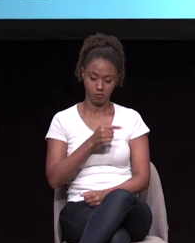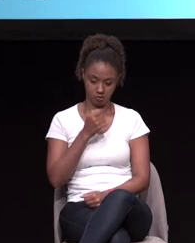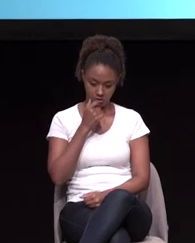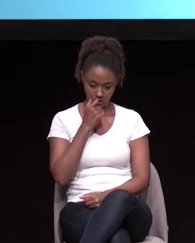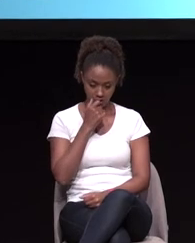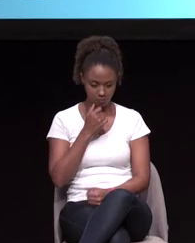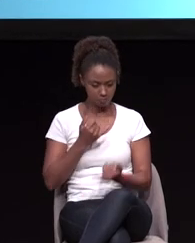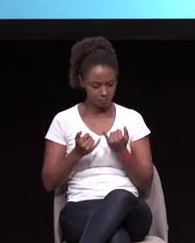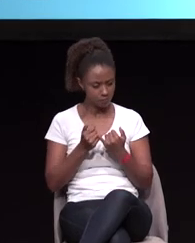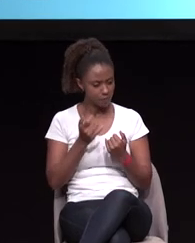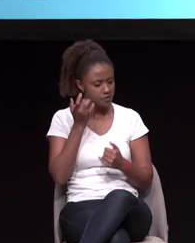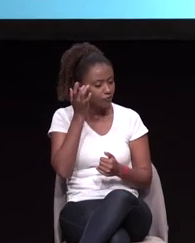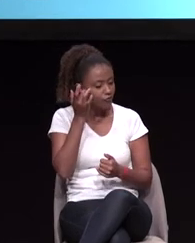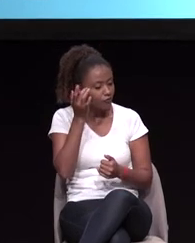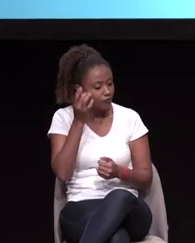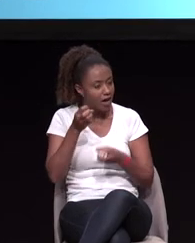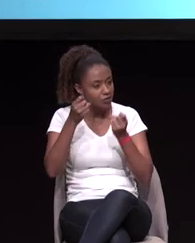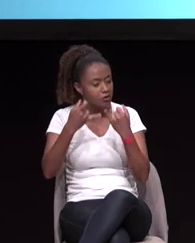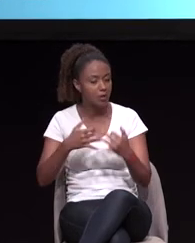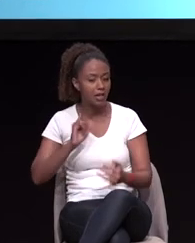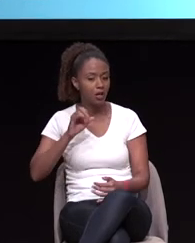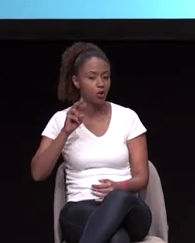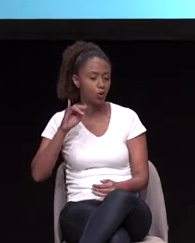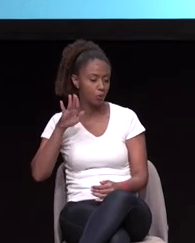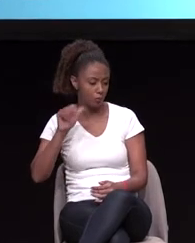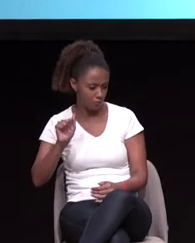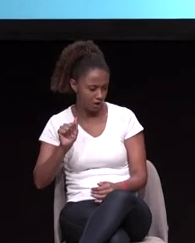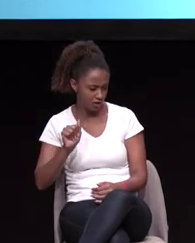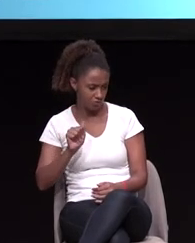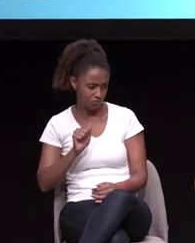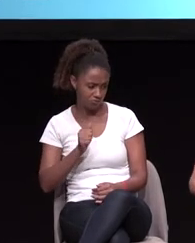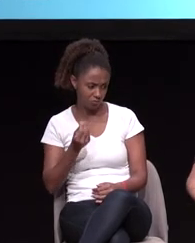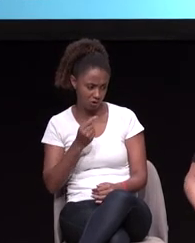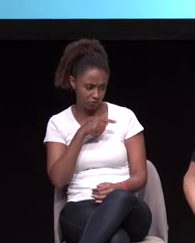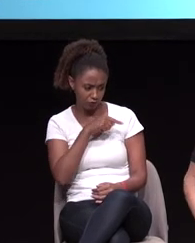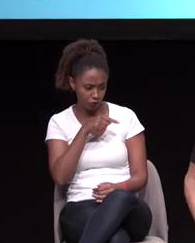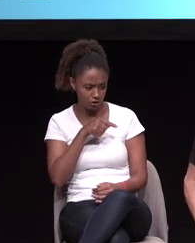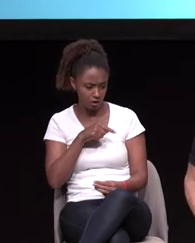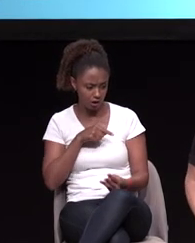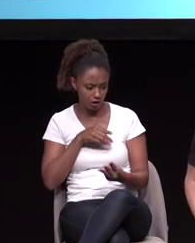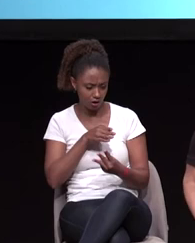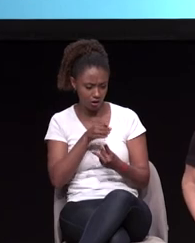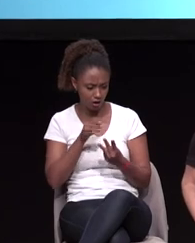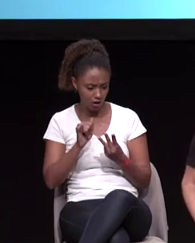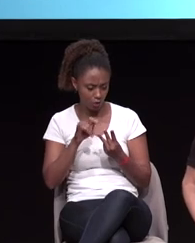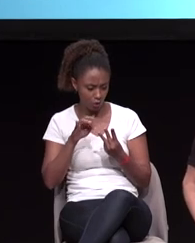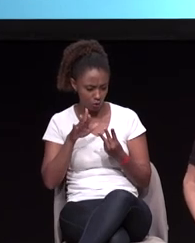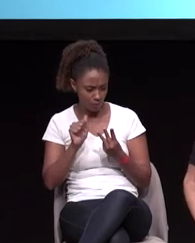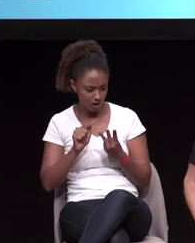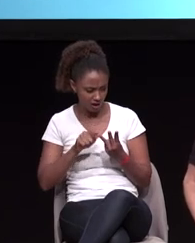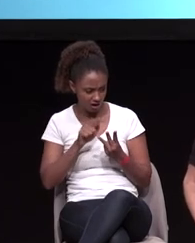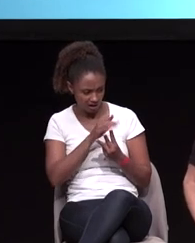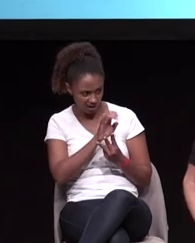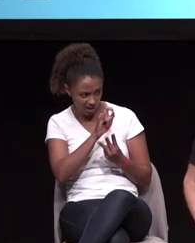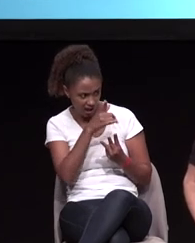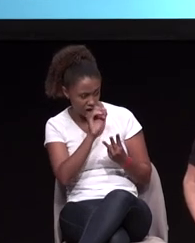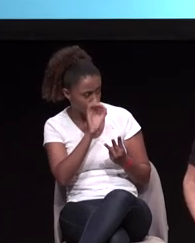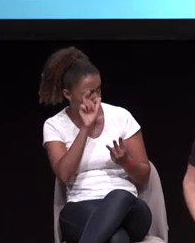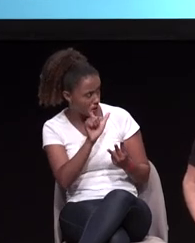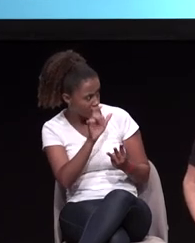facilidade em falar do recheio do bar porque me engano é o eixo o senhor está mais ligado posso usar o termo este apoio tão